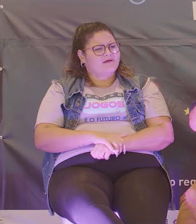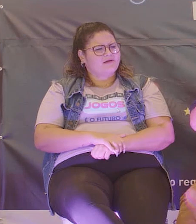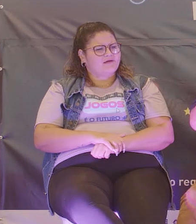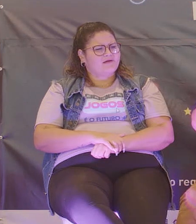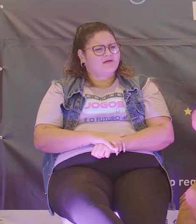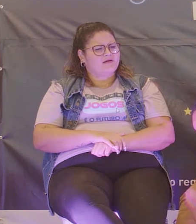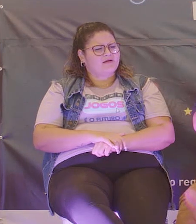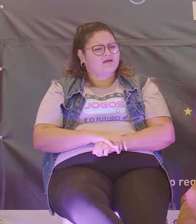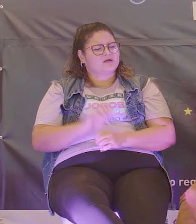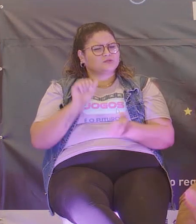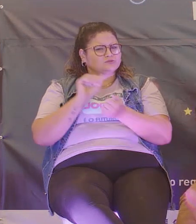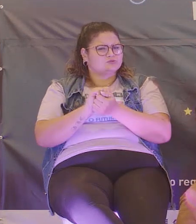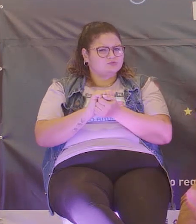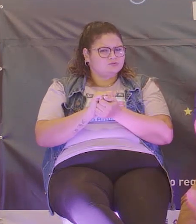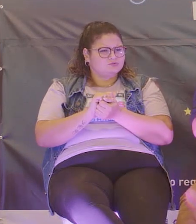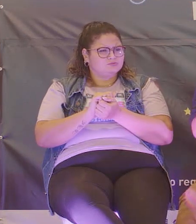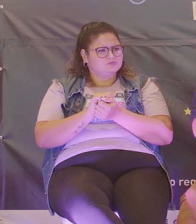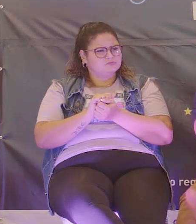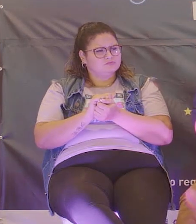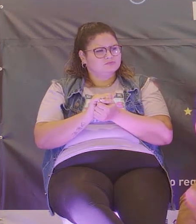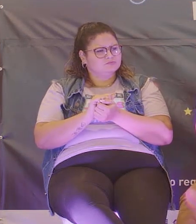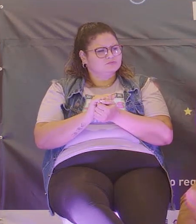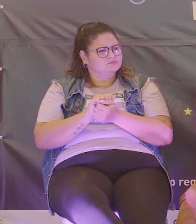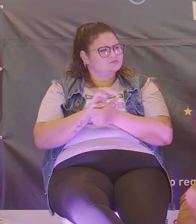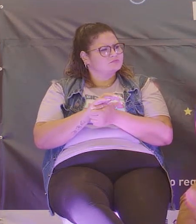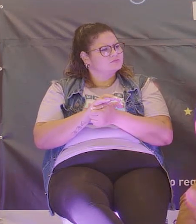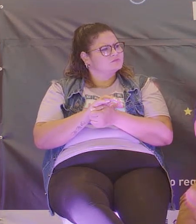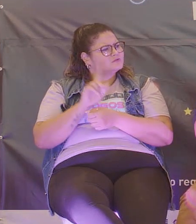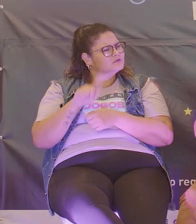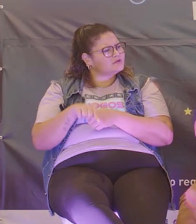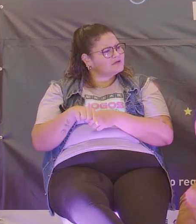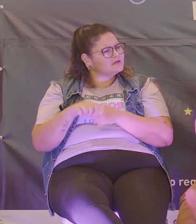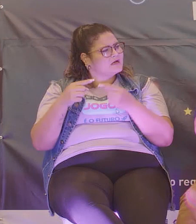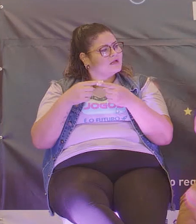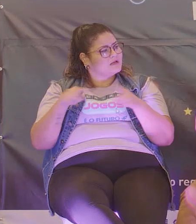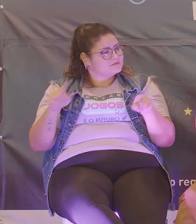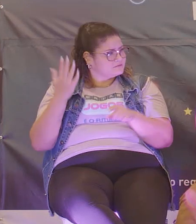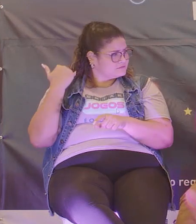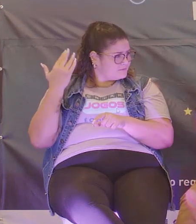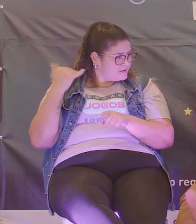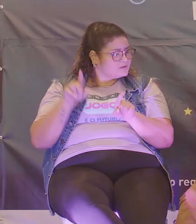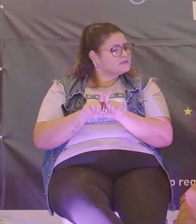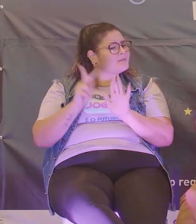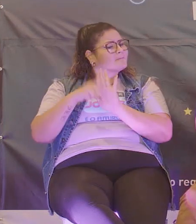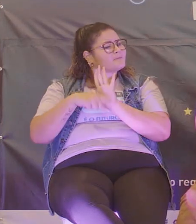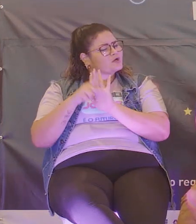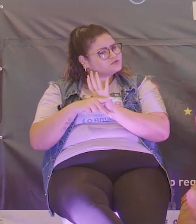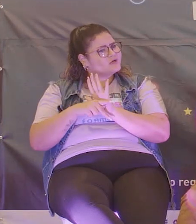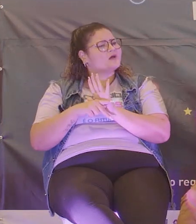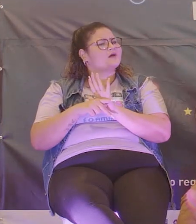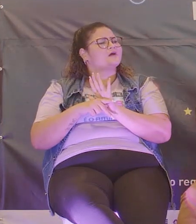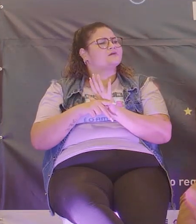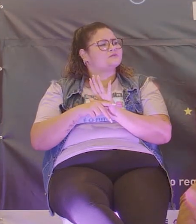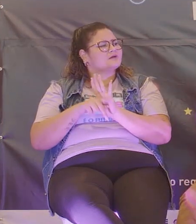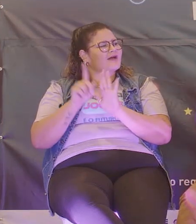foi lançado junto com a própria Nintendo, né? Apareceu no evento deles de lançamento, eles reforçando nosso lançamento. Tem também uns projetos que a gente está no